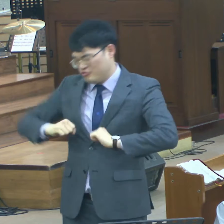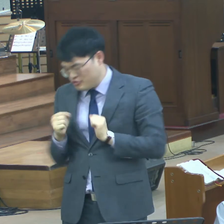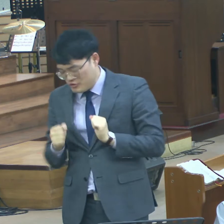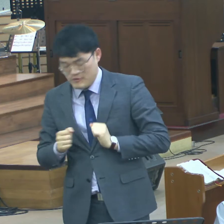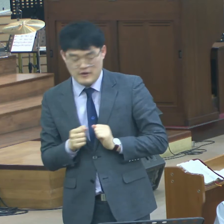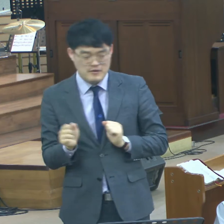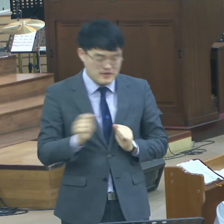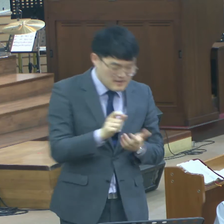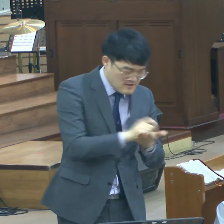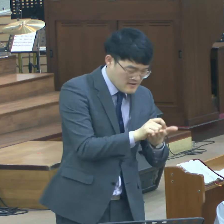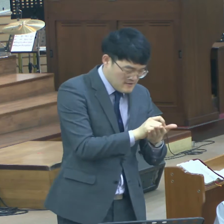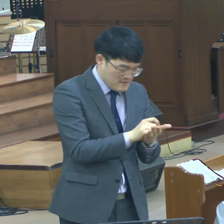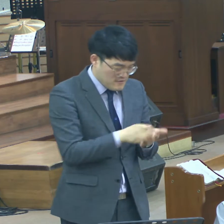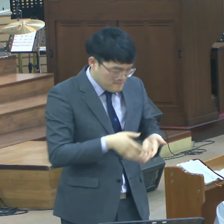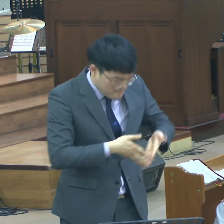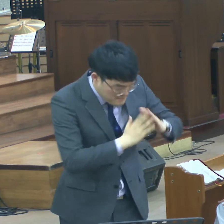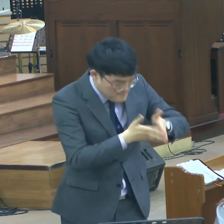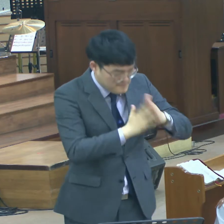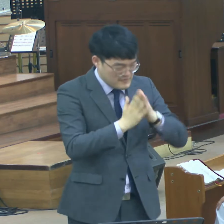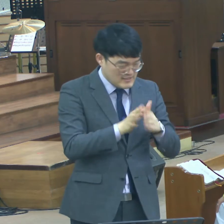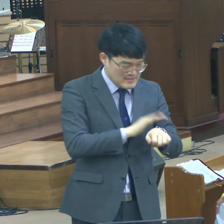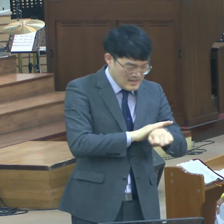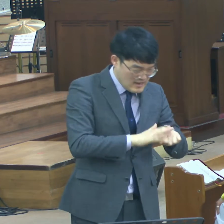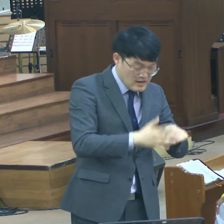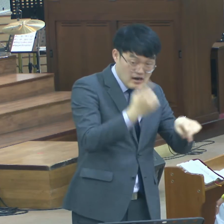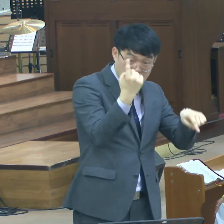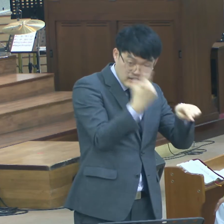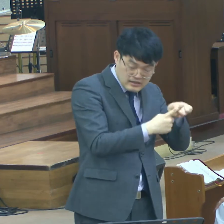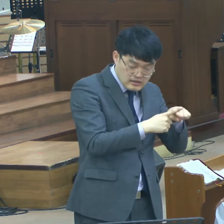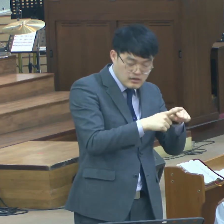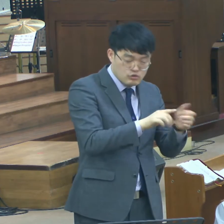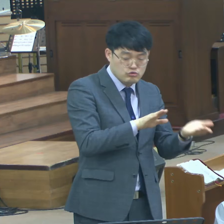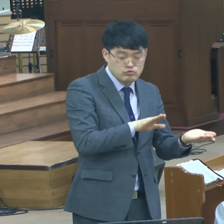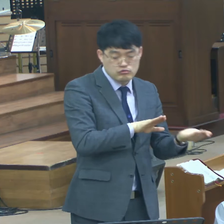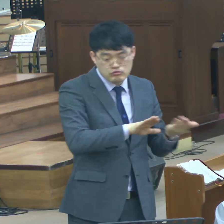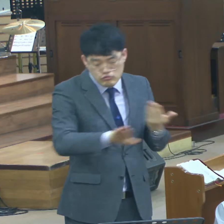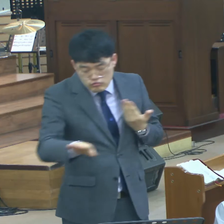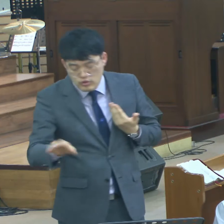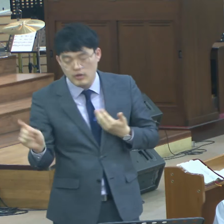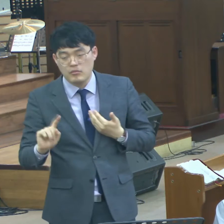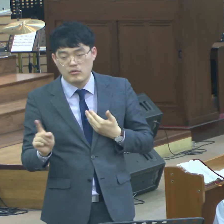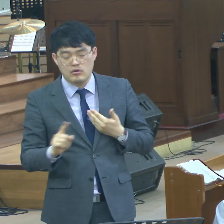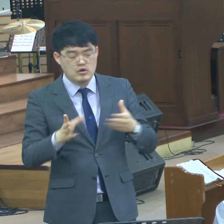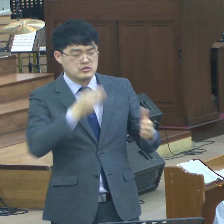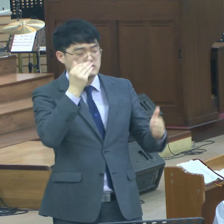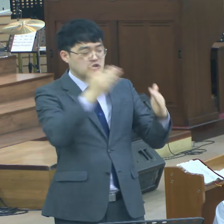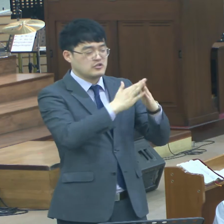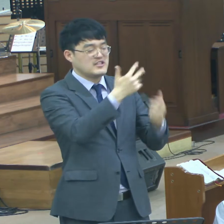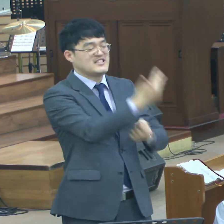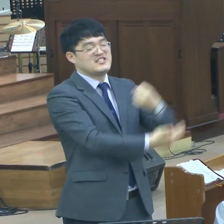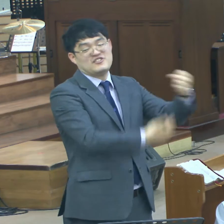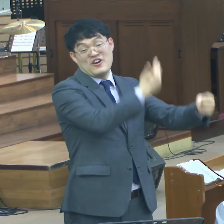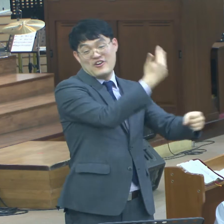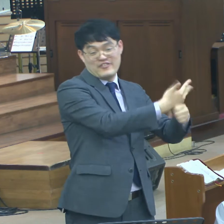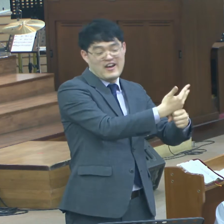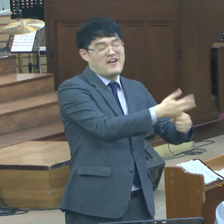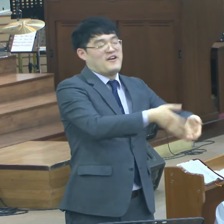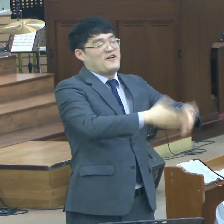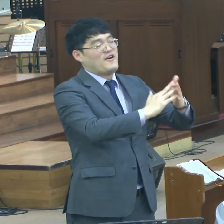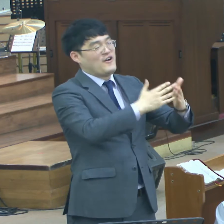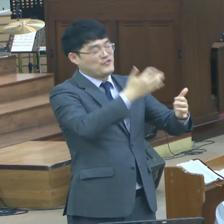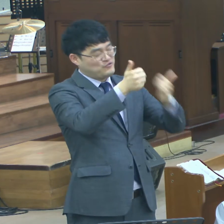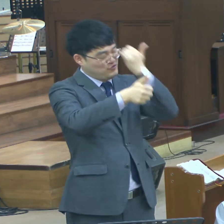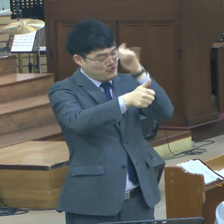하나의 삽입구가 뭐냐면 13년 동안 자기 집 지은 거예요. 더 크고 더 화려하게 자기의 영광을 위해서.